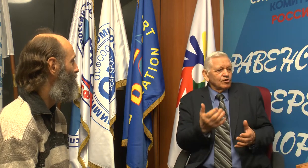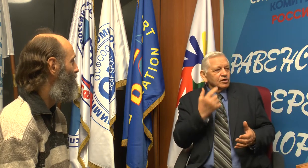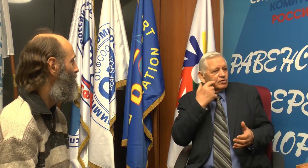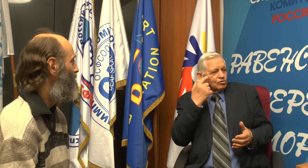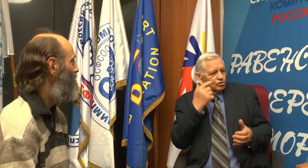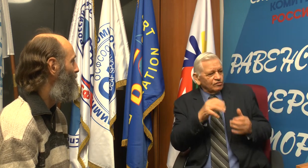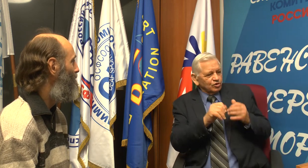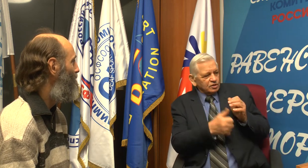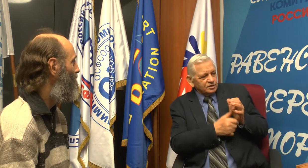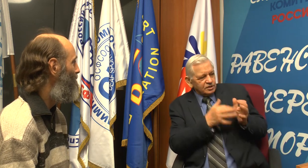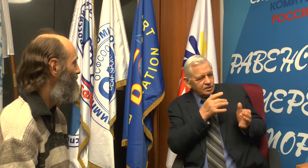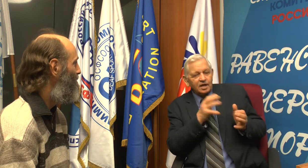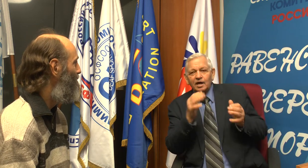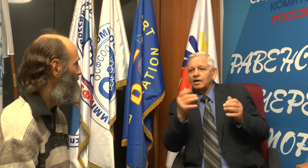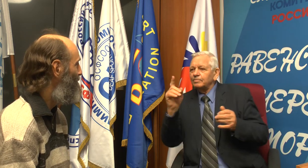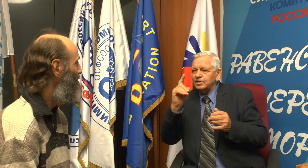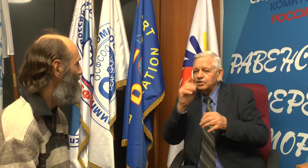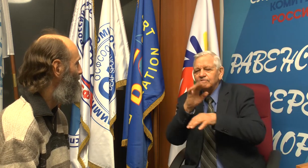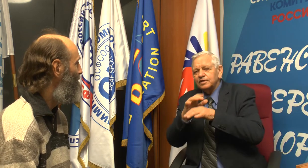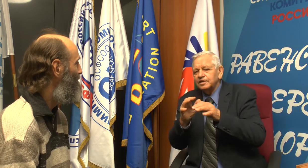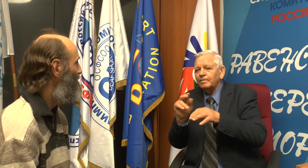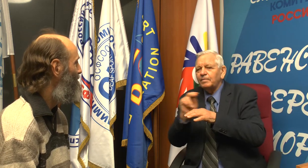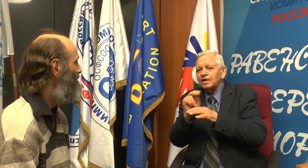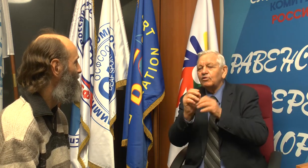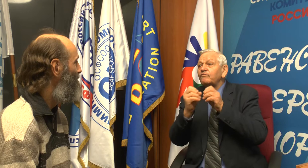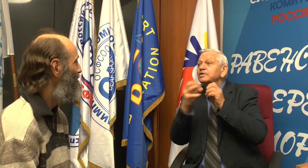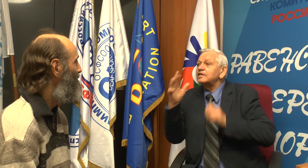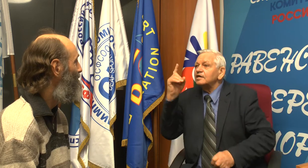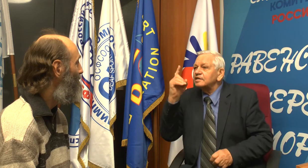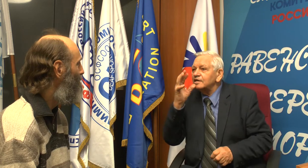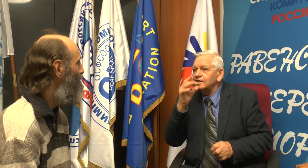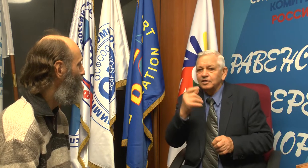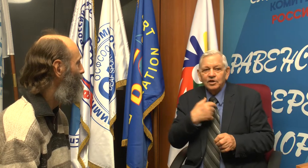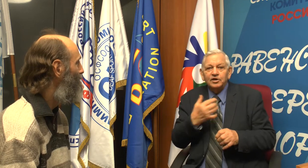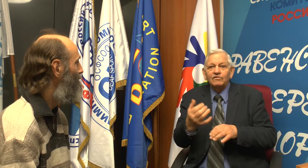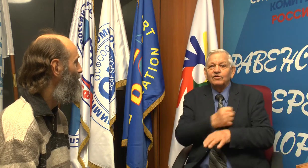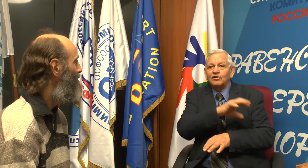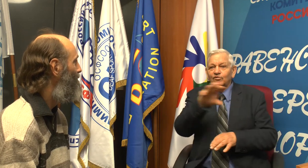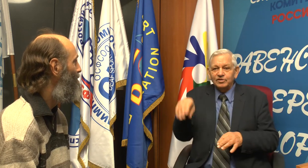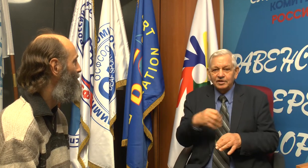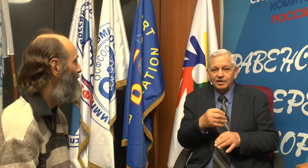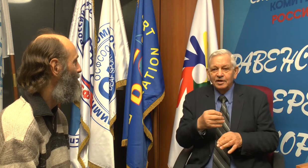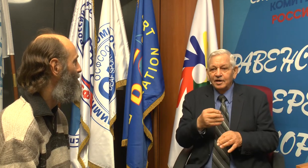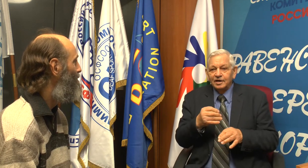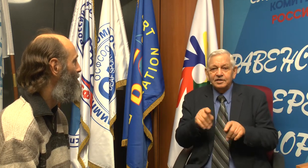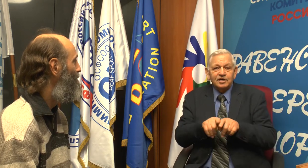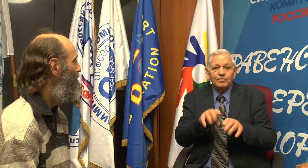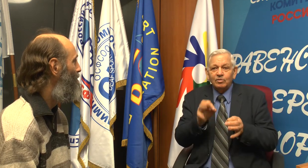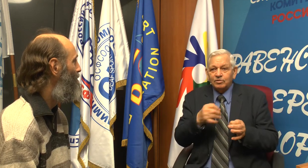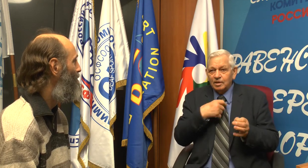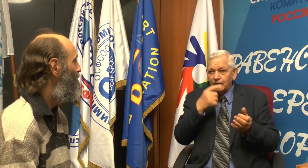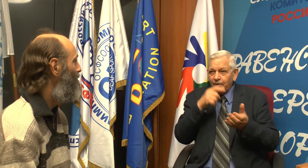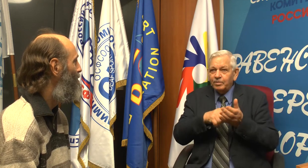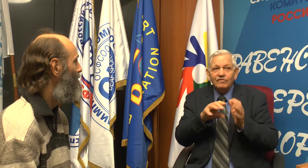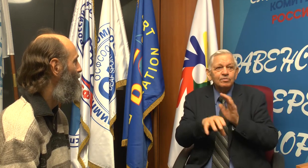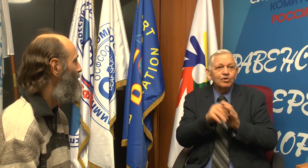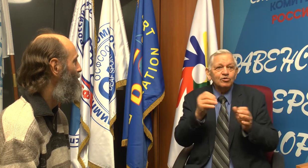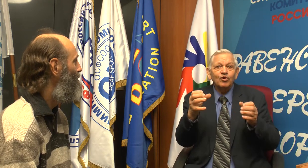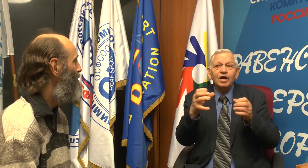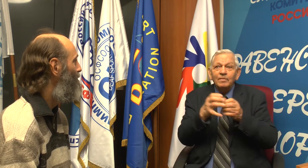это глухой в 16 лет. Извините, я поправлю, в 15 лет. Я выжил у всех. И таким образом я попал в сборную